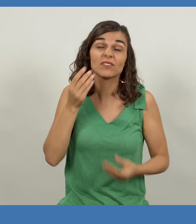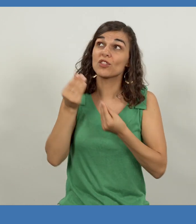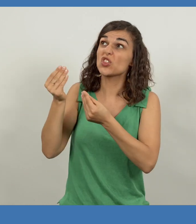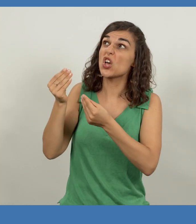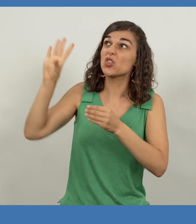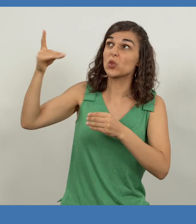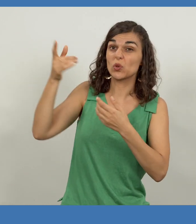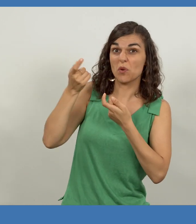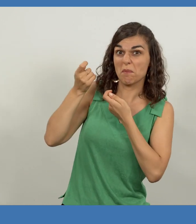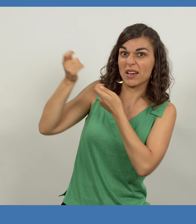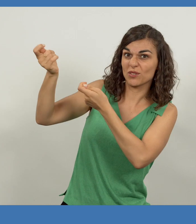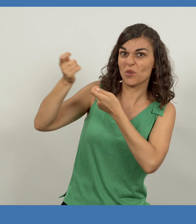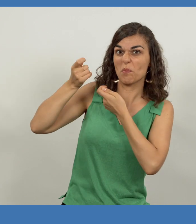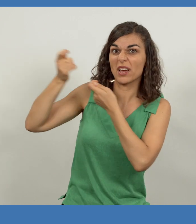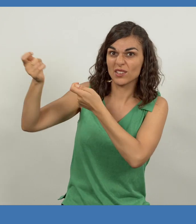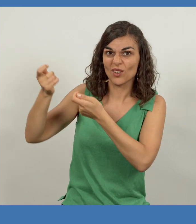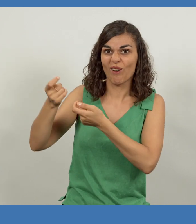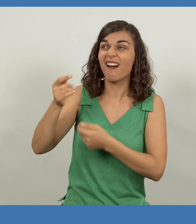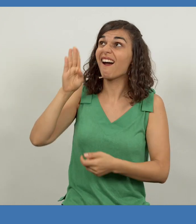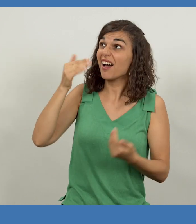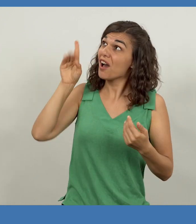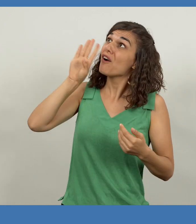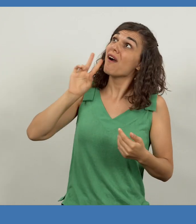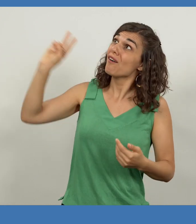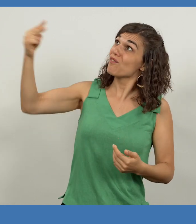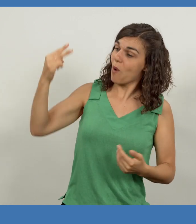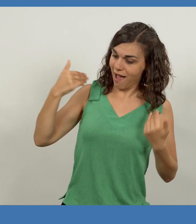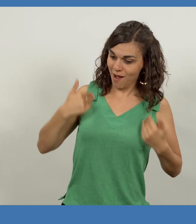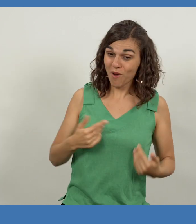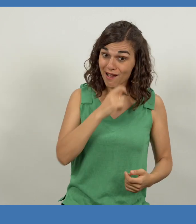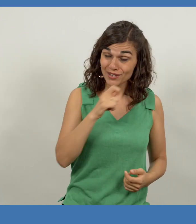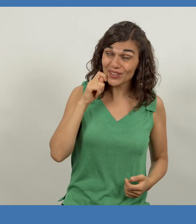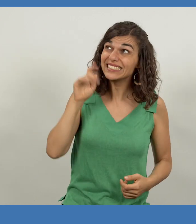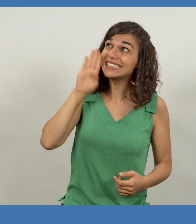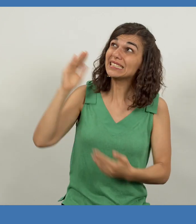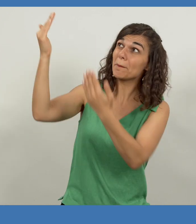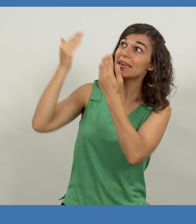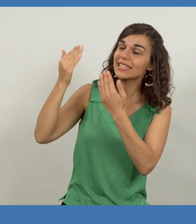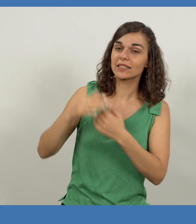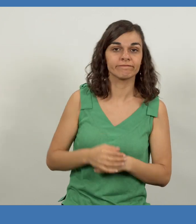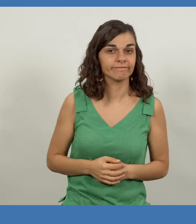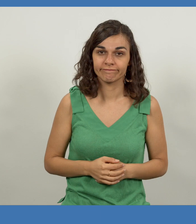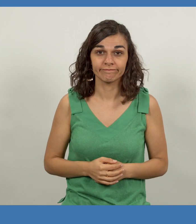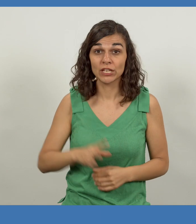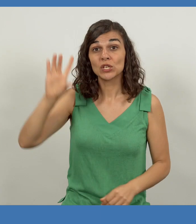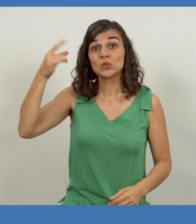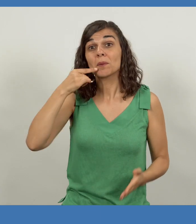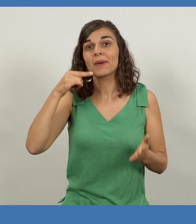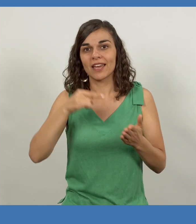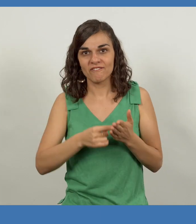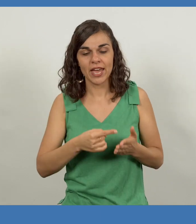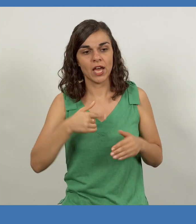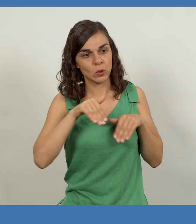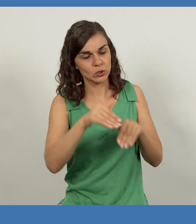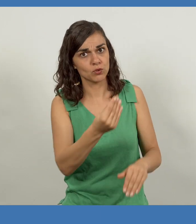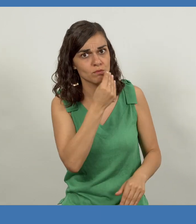me prive, alors bénis-moi. Sauf que Dieu préférerait que nous continuions de manger et que nous